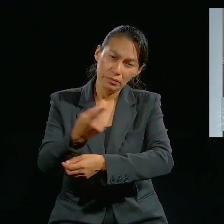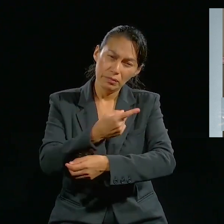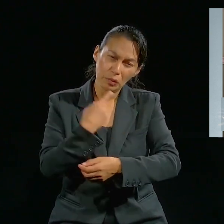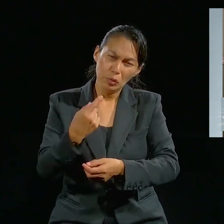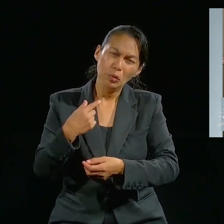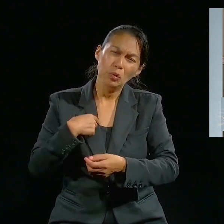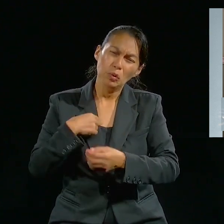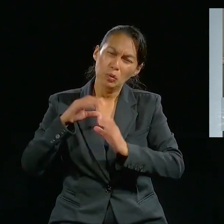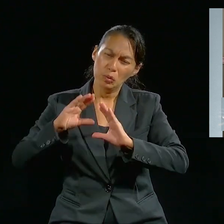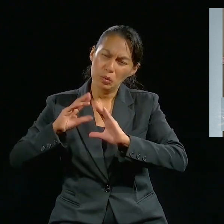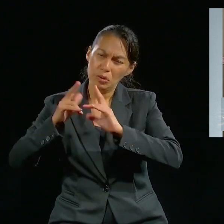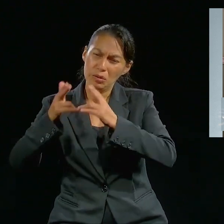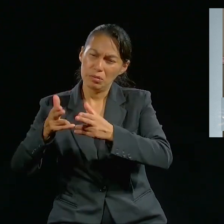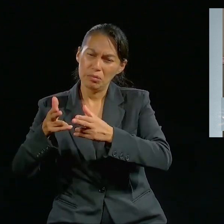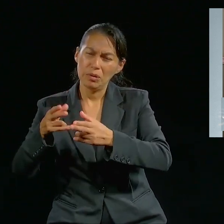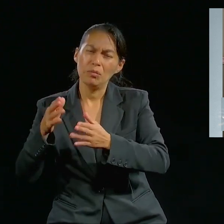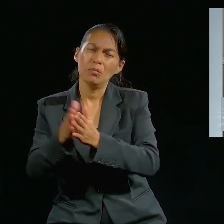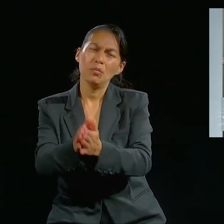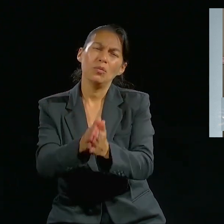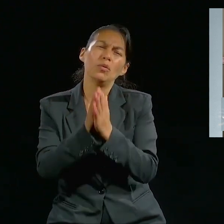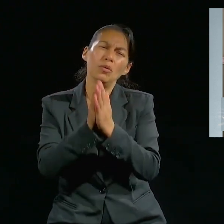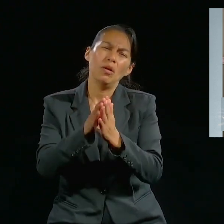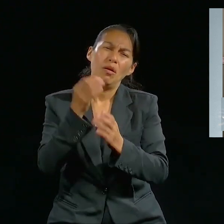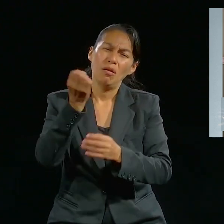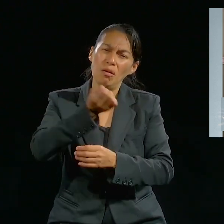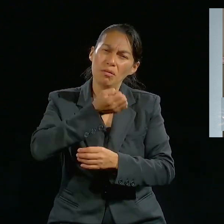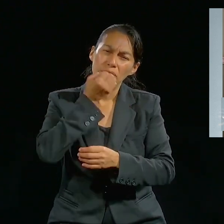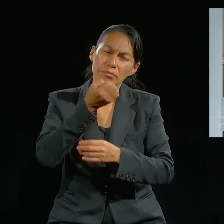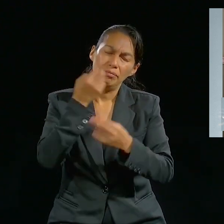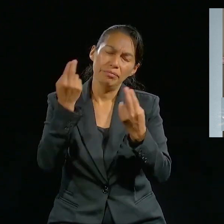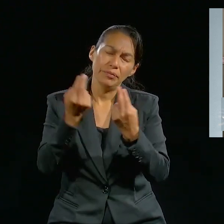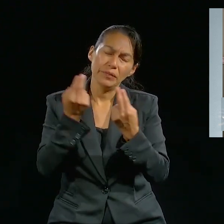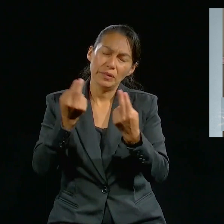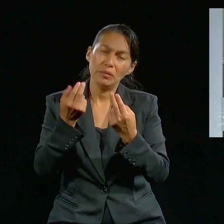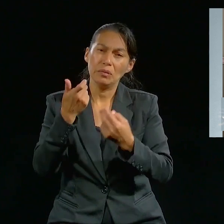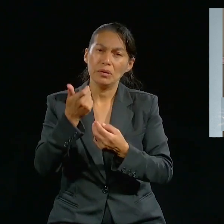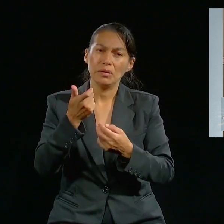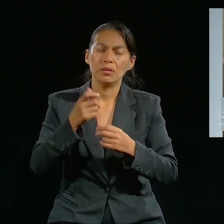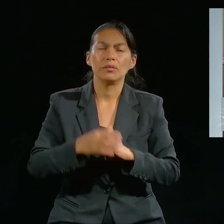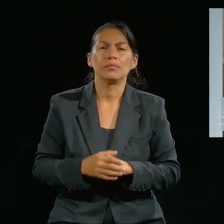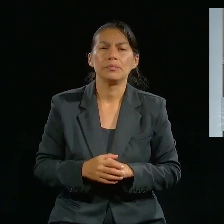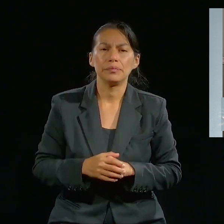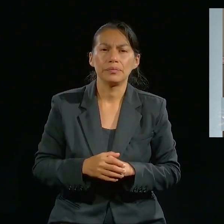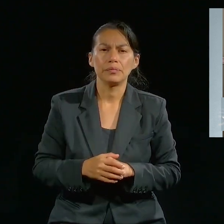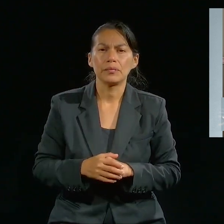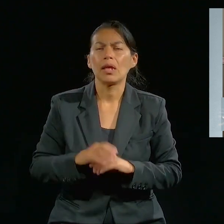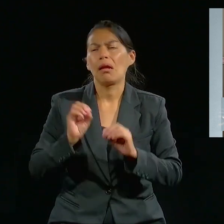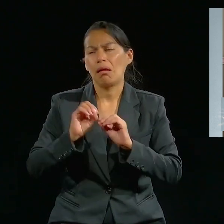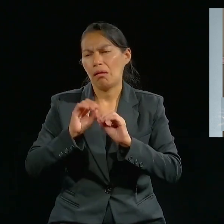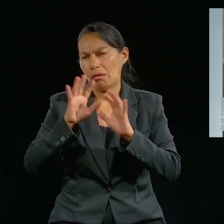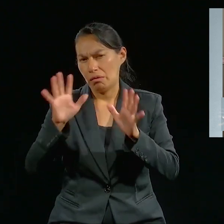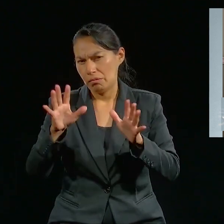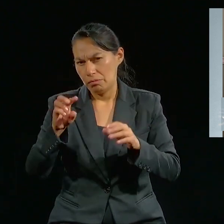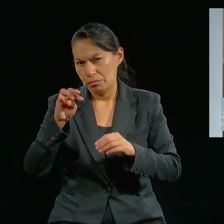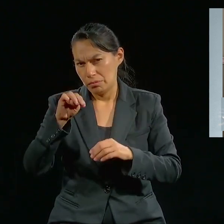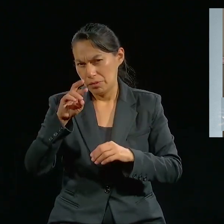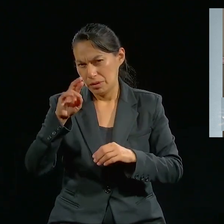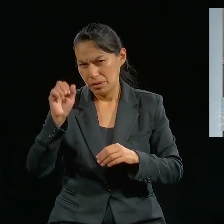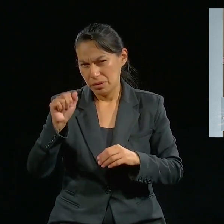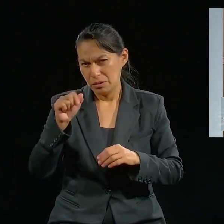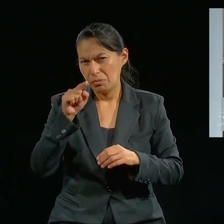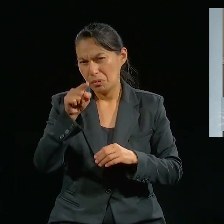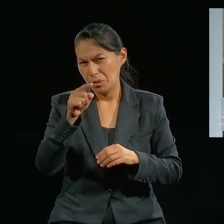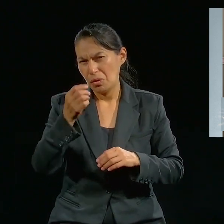necesitamos mucha oración por salud y economía definitivamente María estaremos